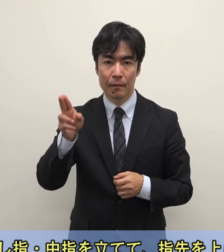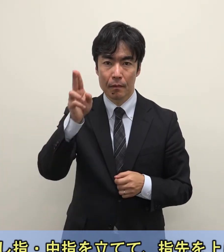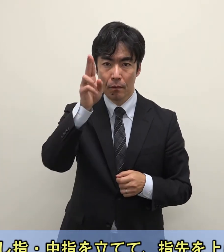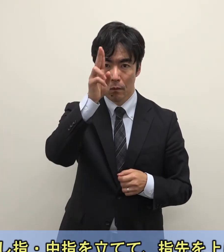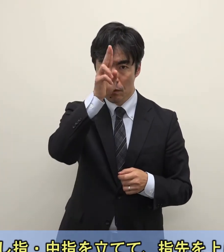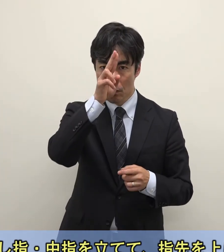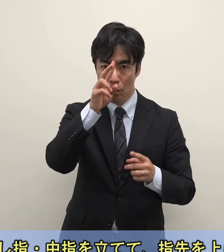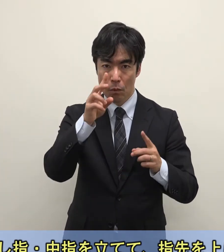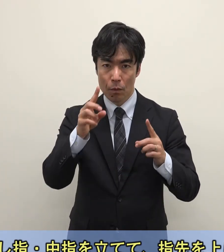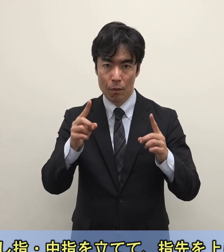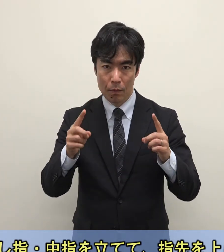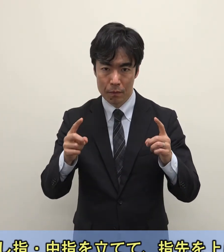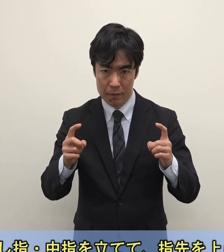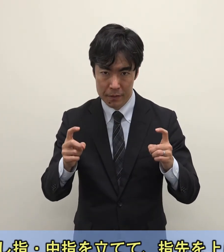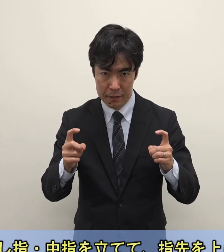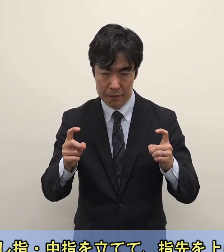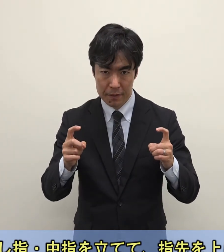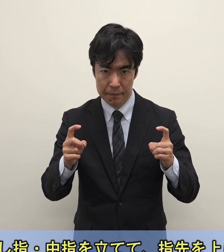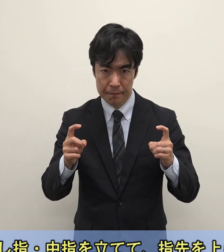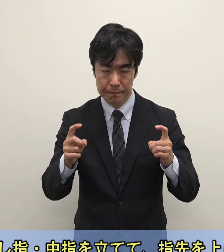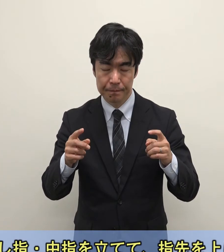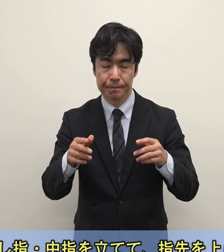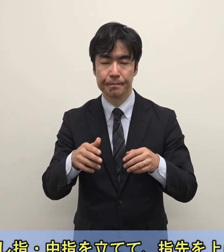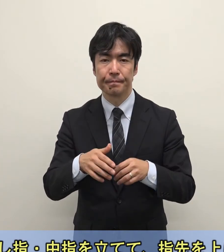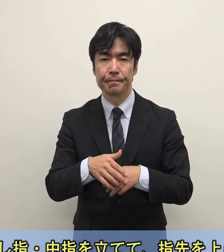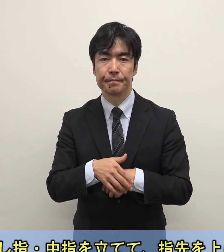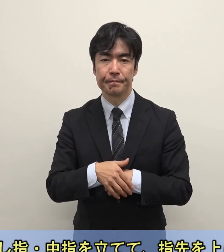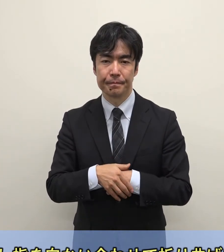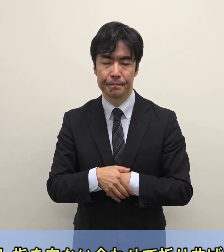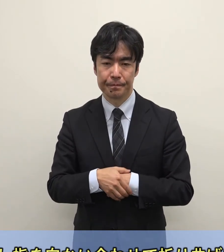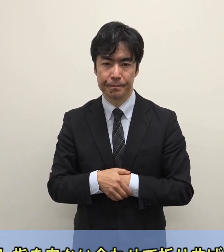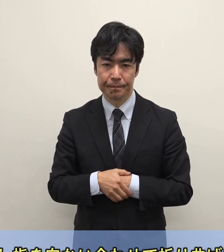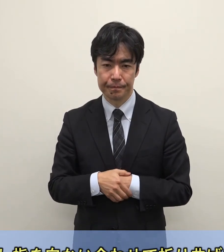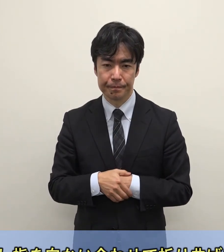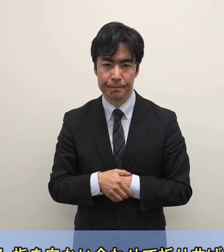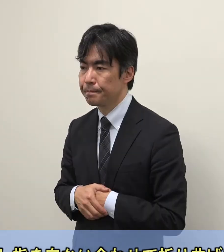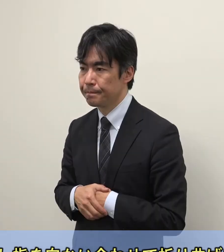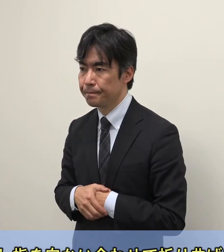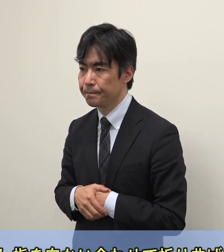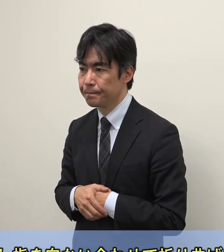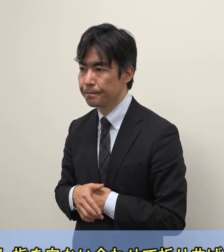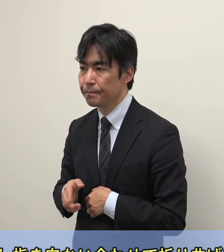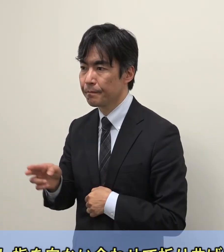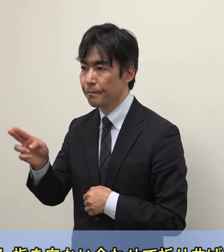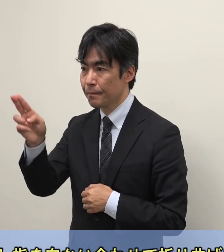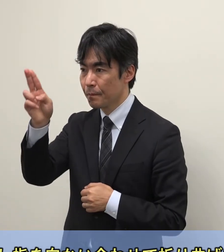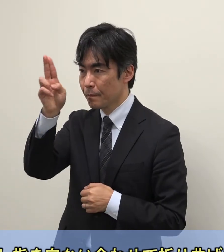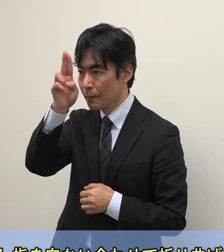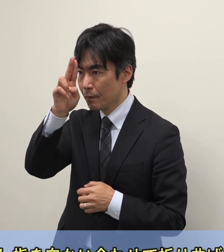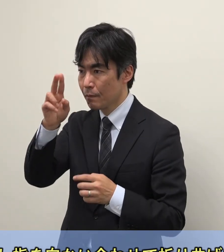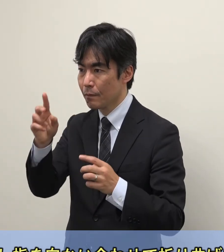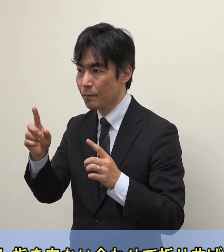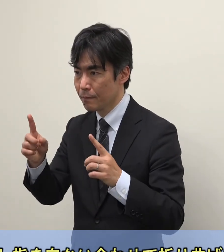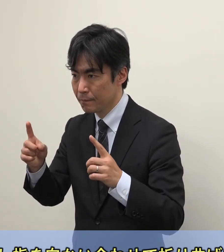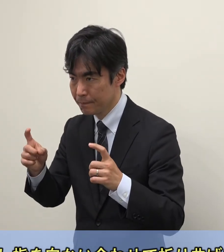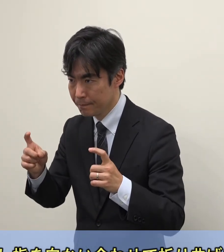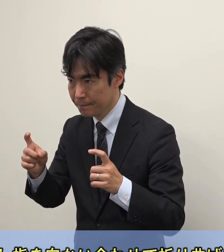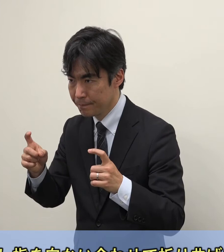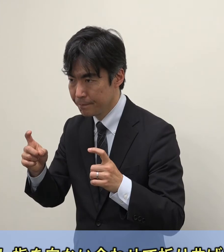し、おでこにくっつけます。両手の人差し指を向かい合わせて折り曲